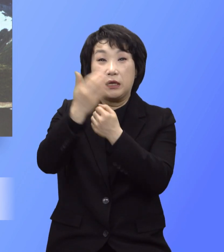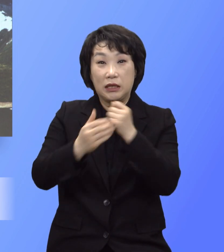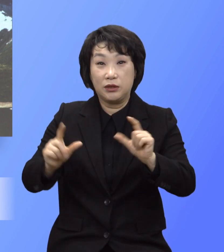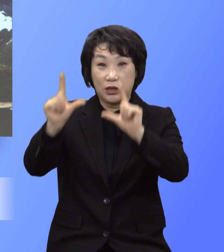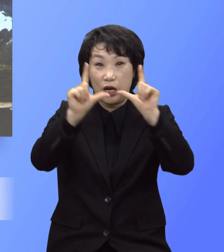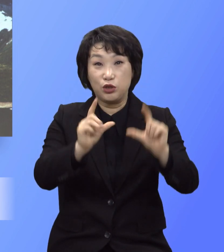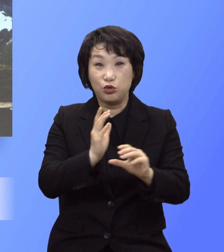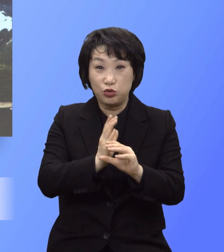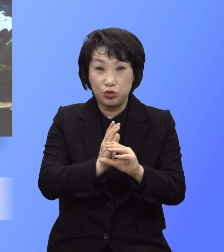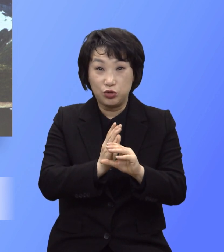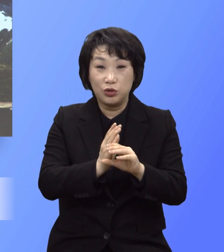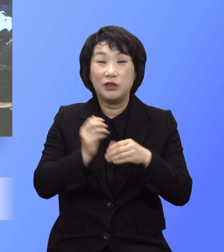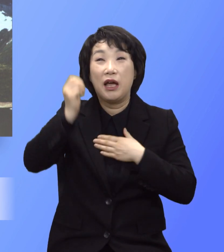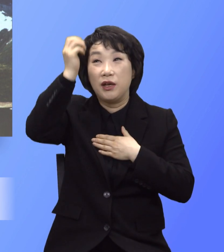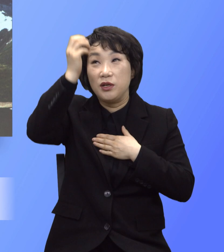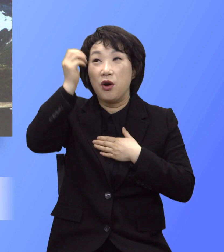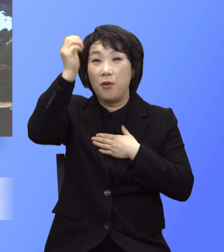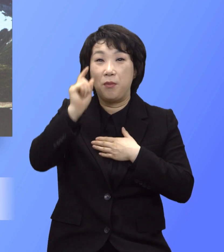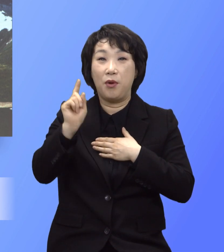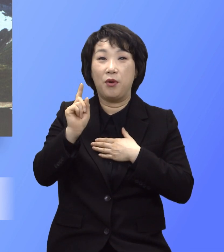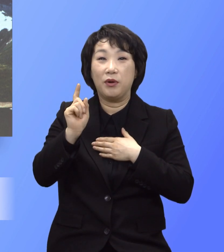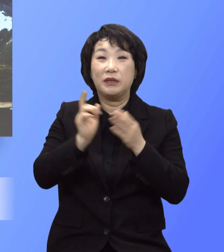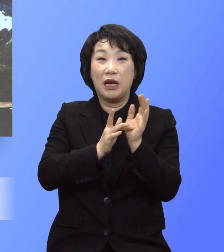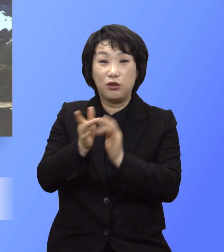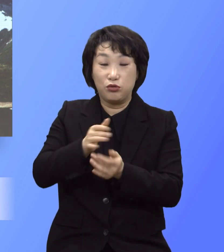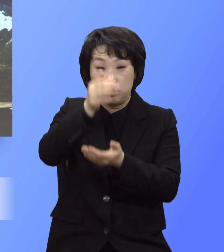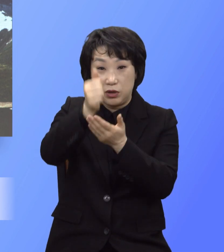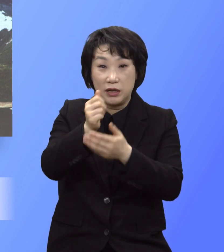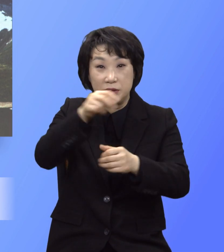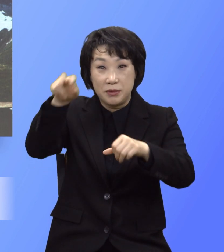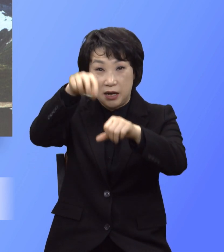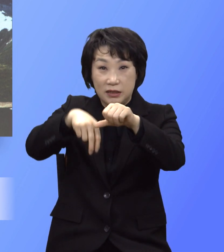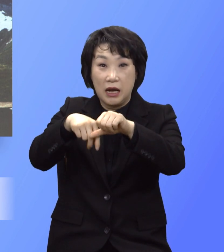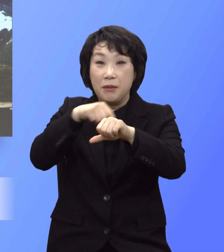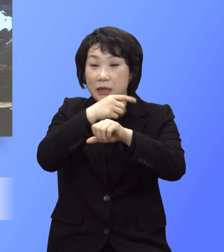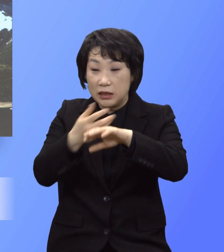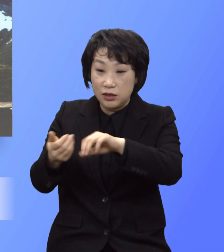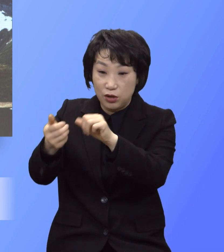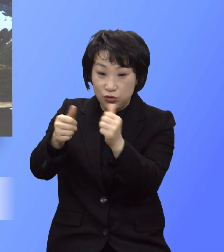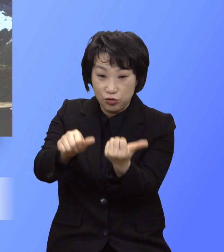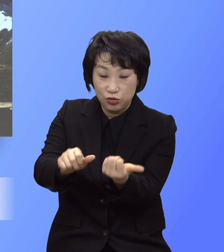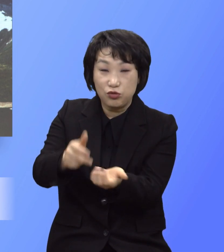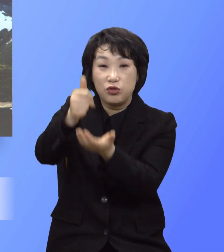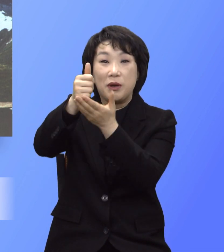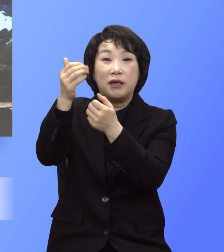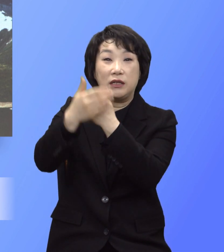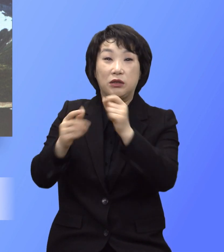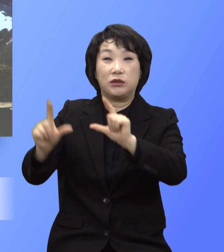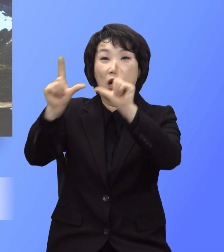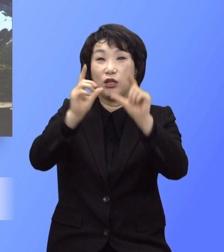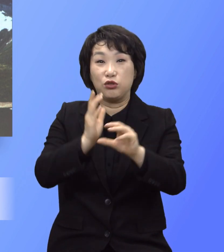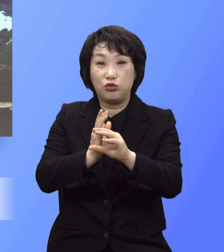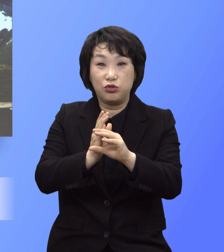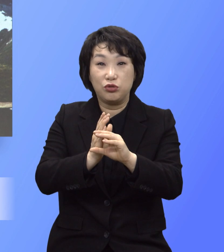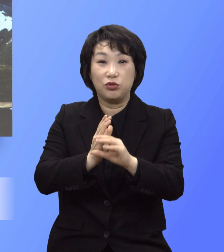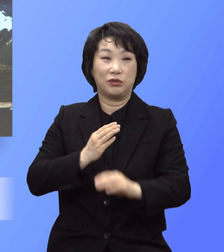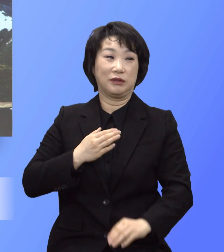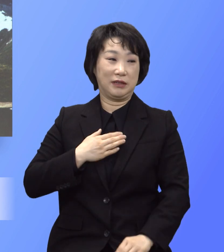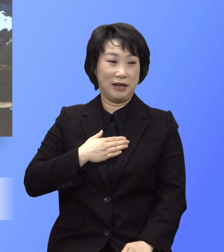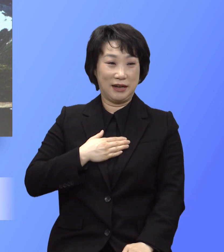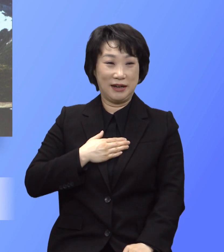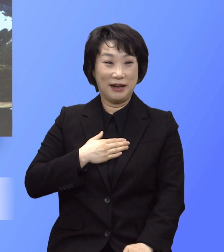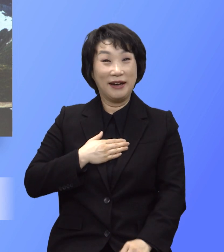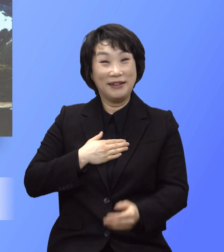살아가고 내 영혼은 예수 그리스도가 십자가에 피 흘리신 주님의 은혜로 살아가니